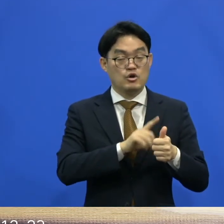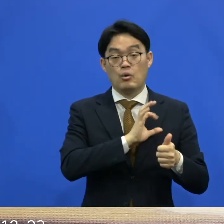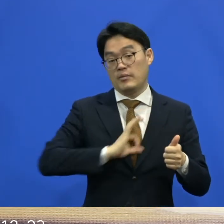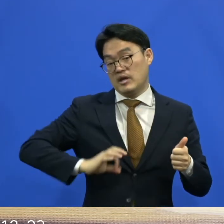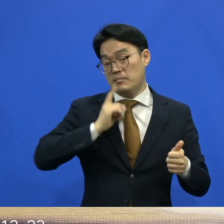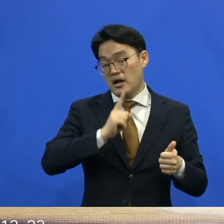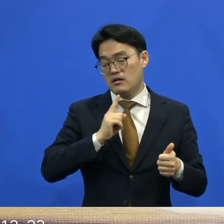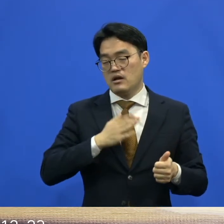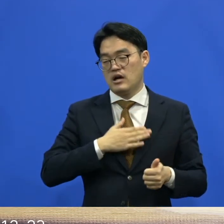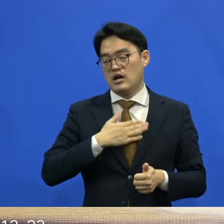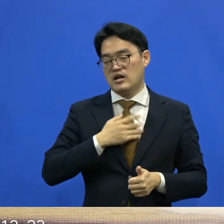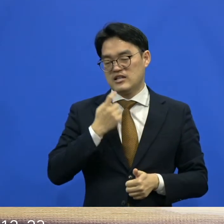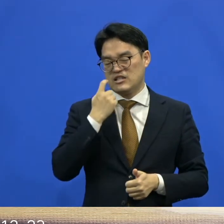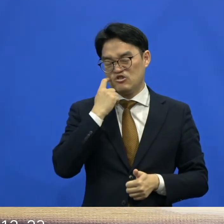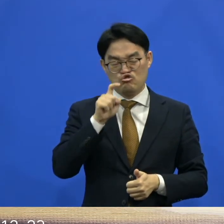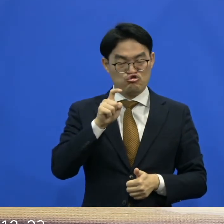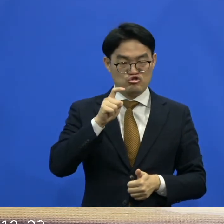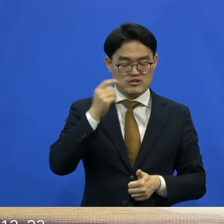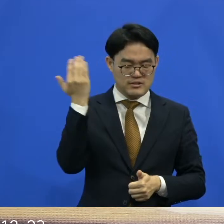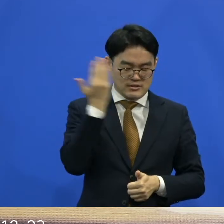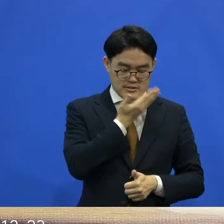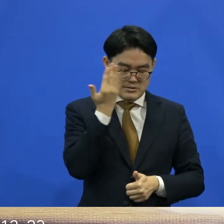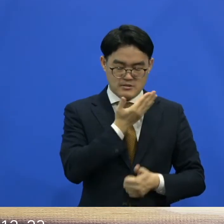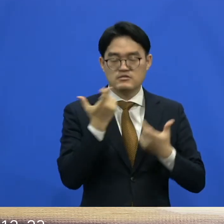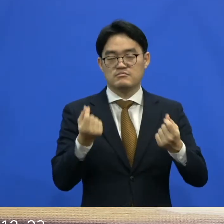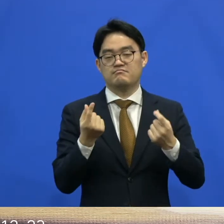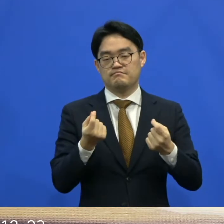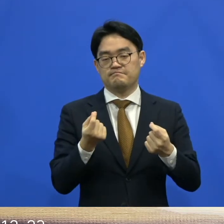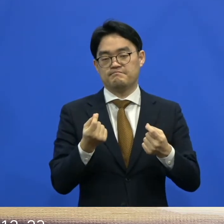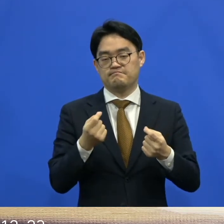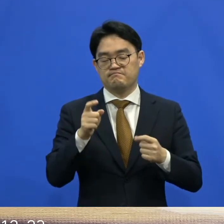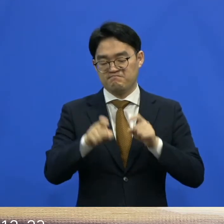여러분, 단련 이전과 이후는 전혀 다릅니다.